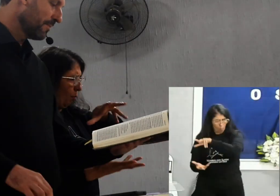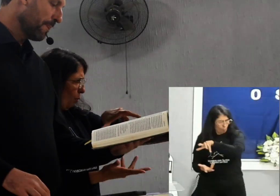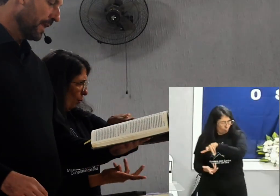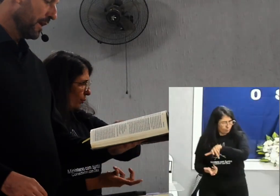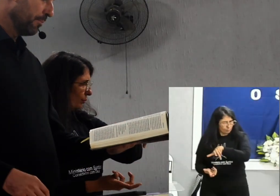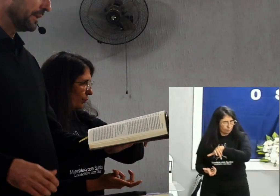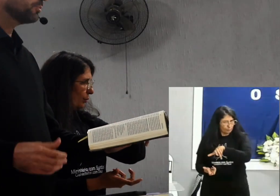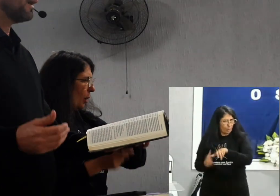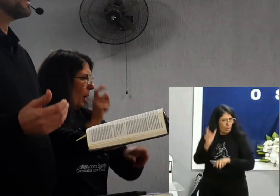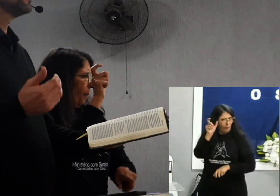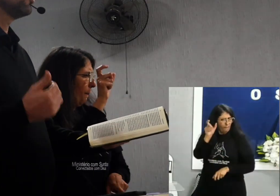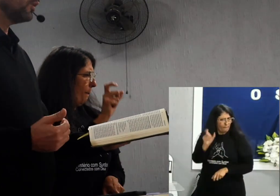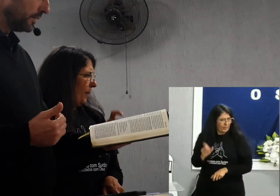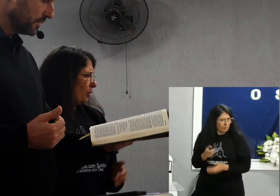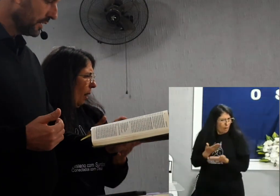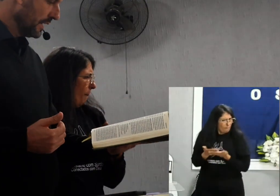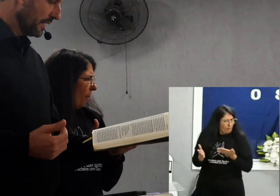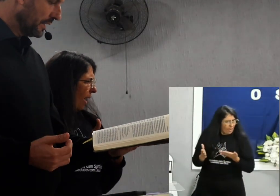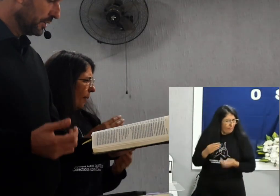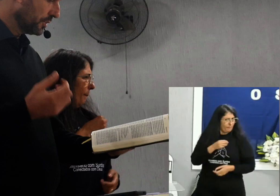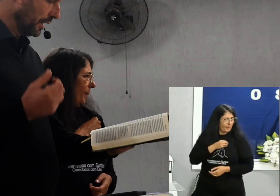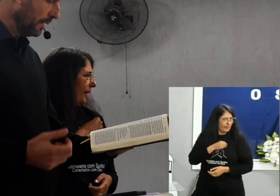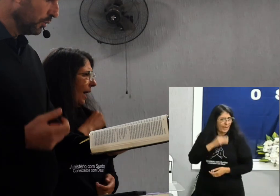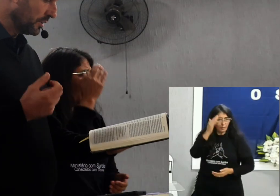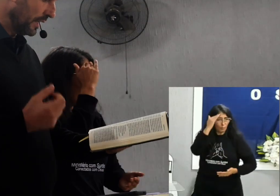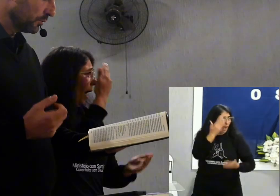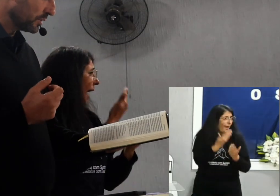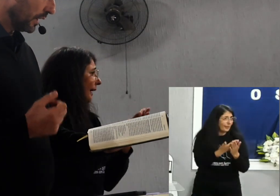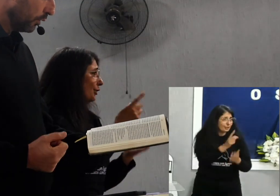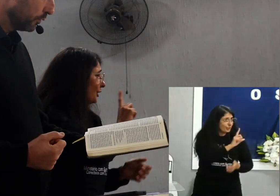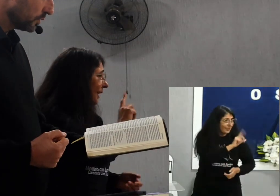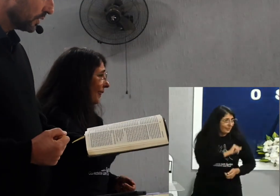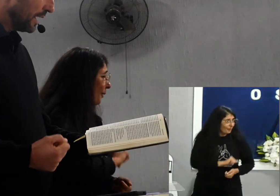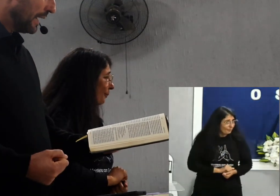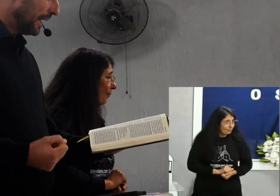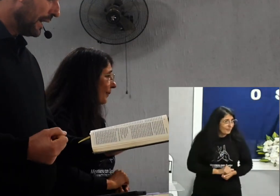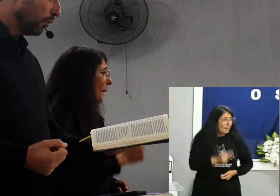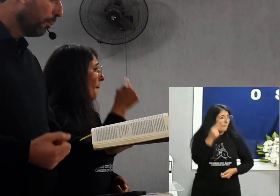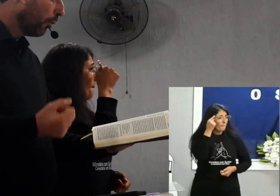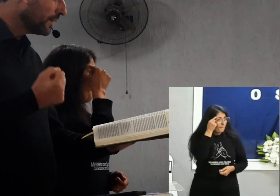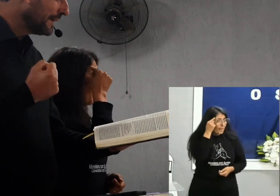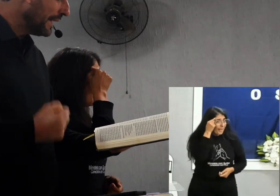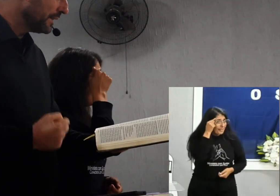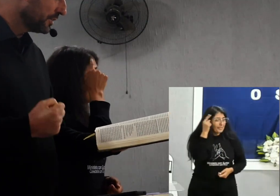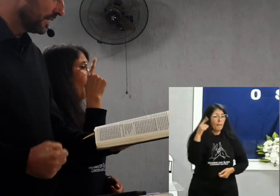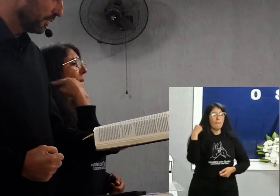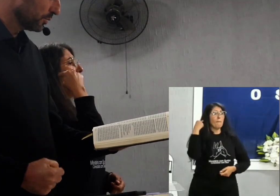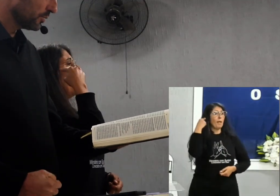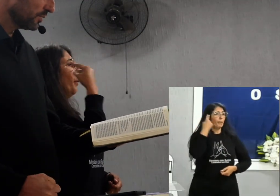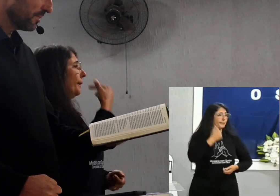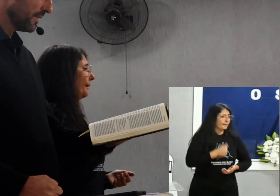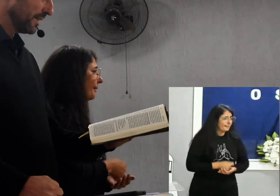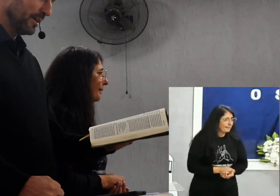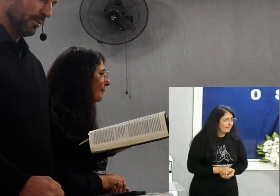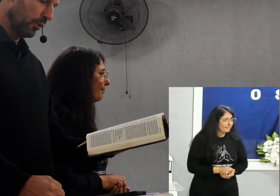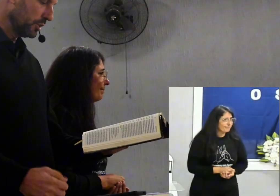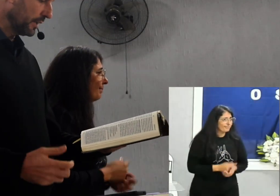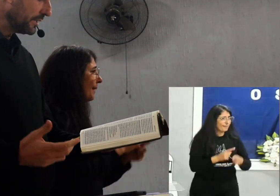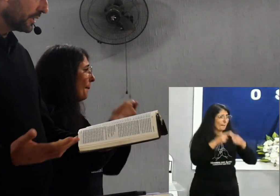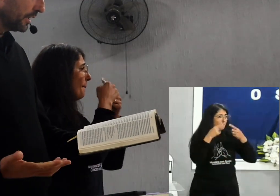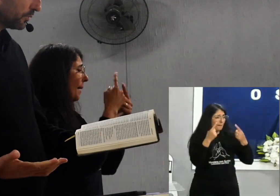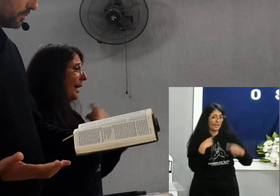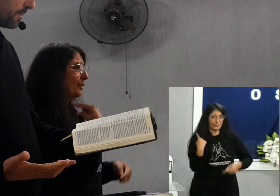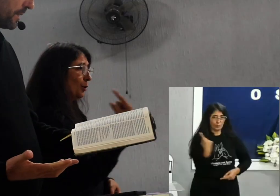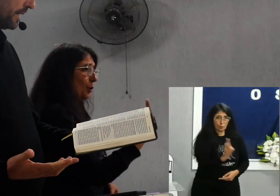perecendo, mas para nós que estamos sendo salvos é o poder de Deus. Pois